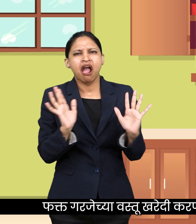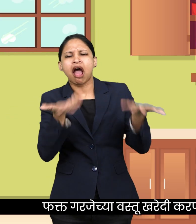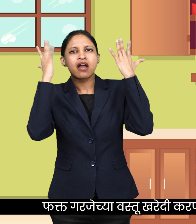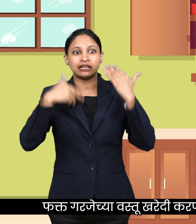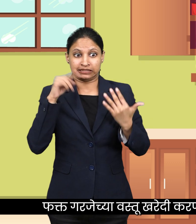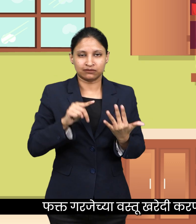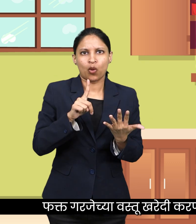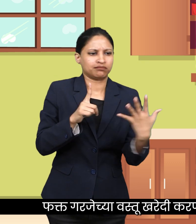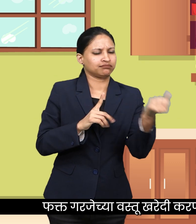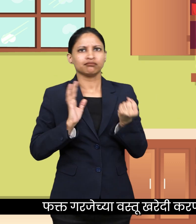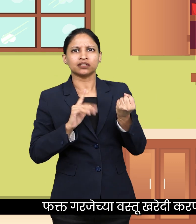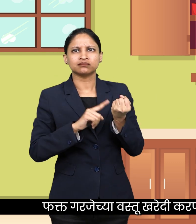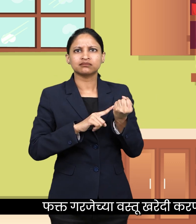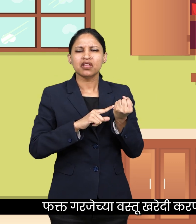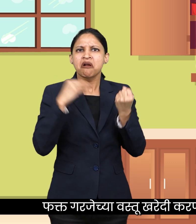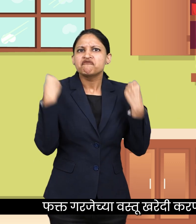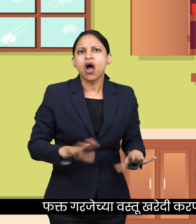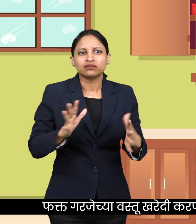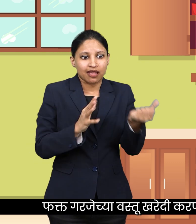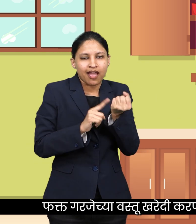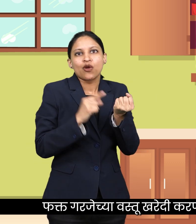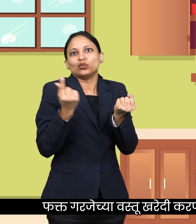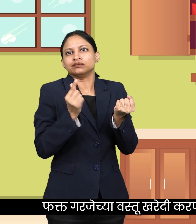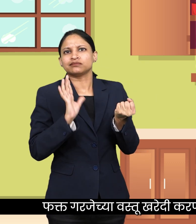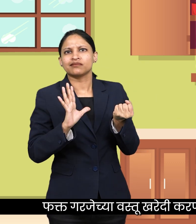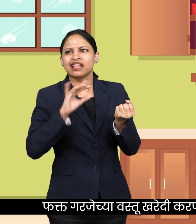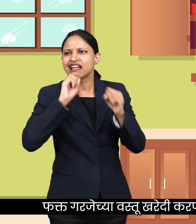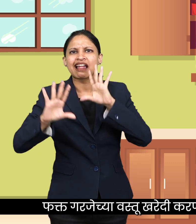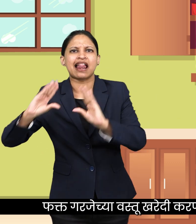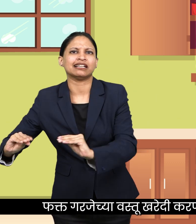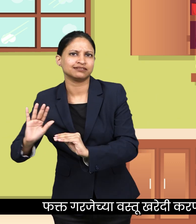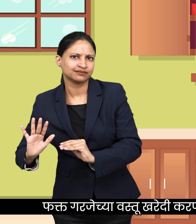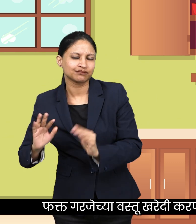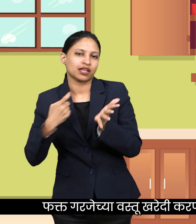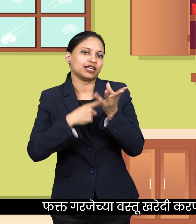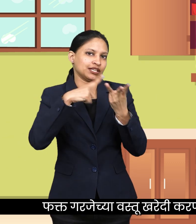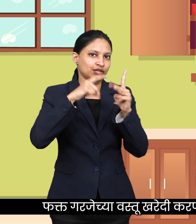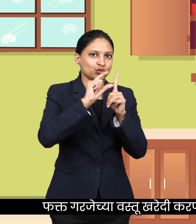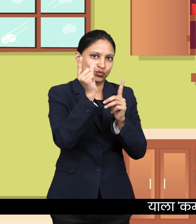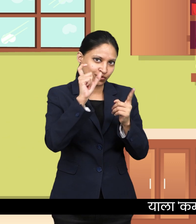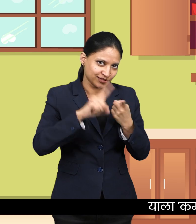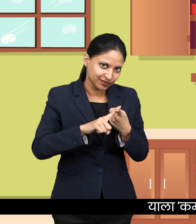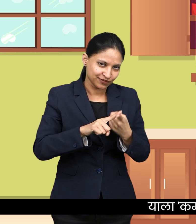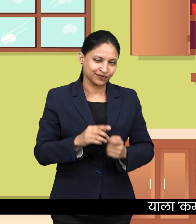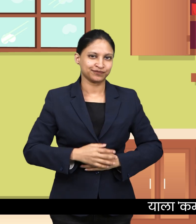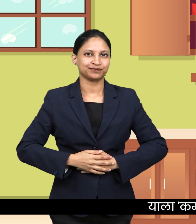वस्तू खरेदी करणे आणि अन्न किंवा वस्तू वाया न घालवणे याला कमी